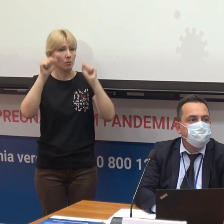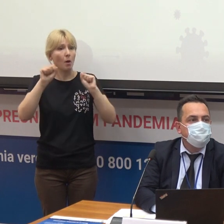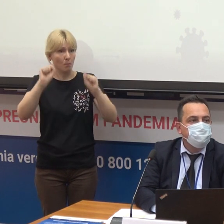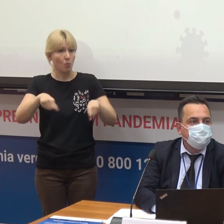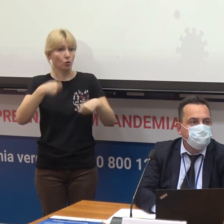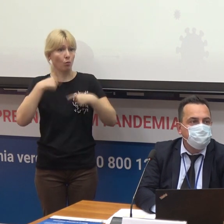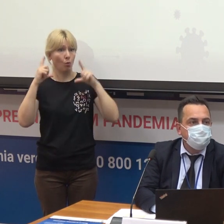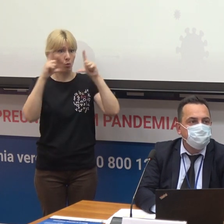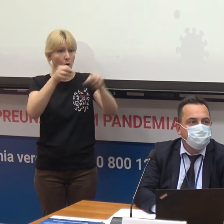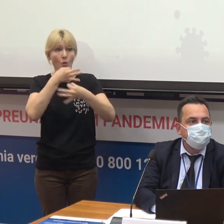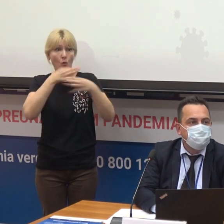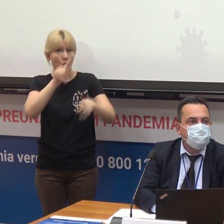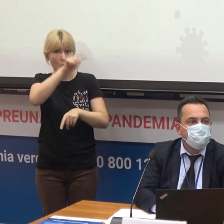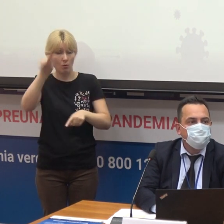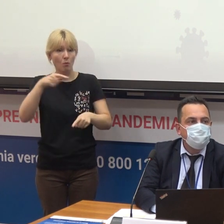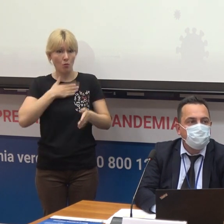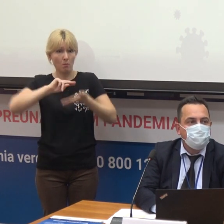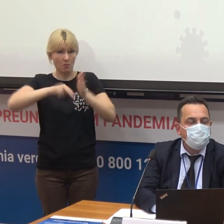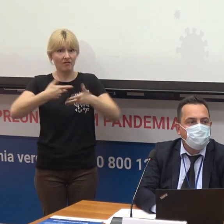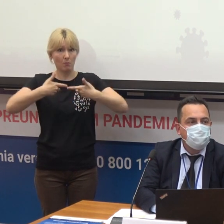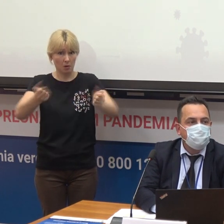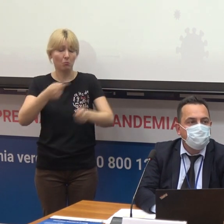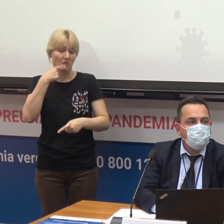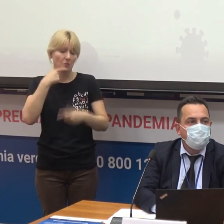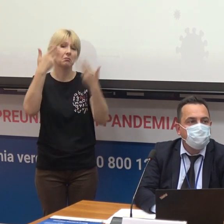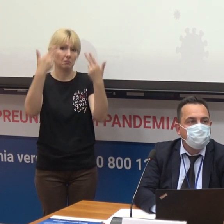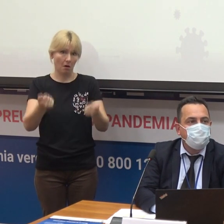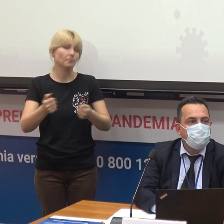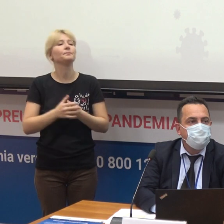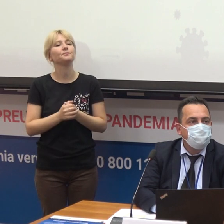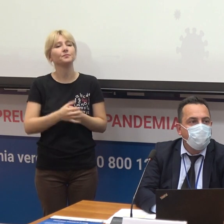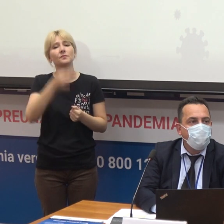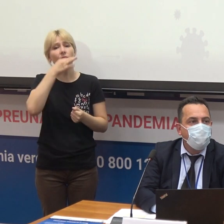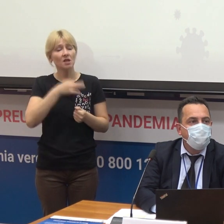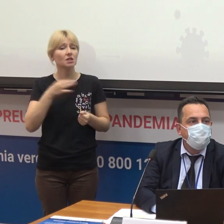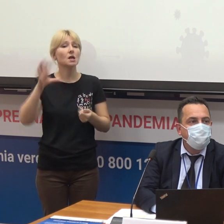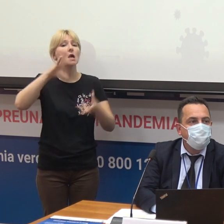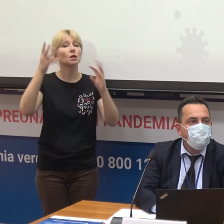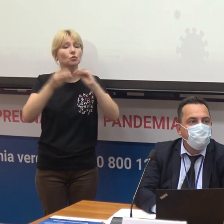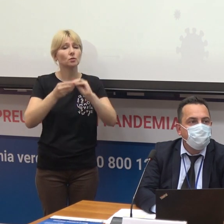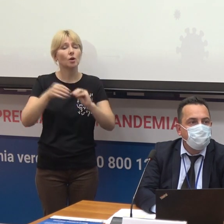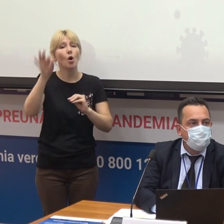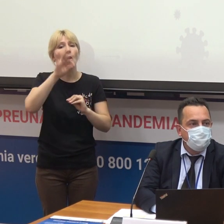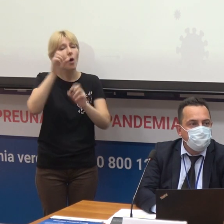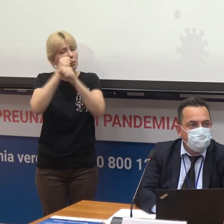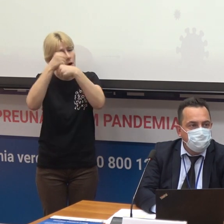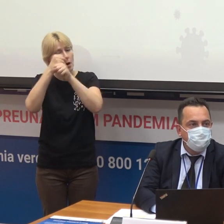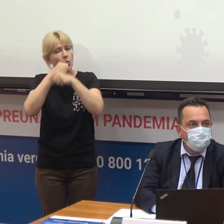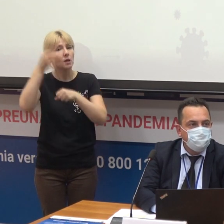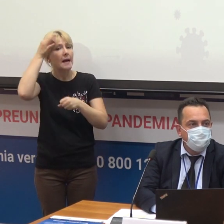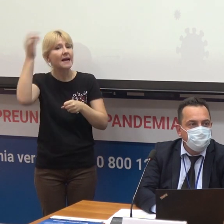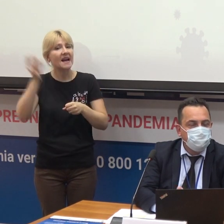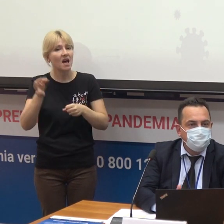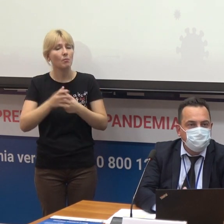va fi primit? Da, desigur. Totodată, vă rog să ne spuneți despre rezultatele din laboratorul german, când